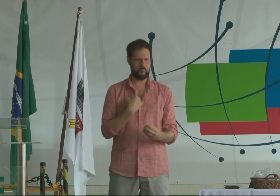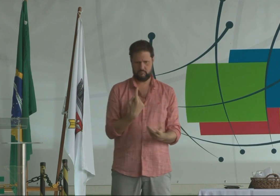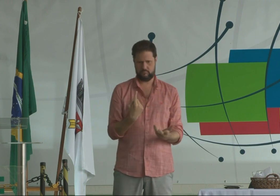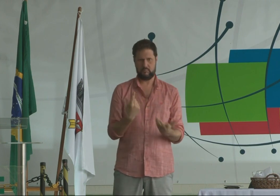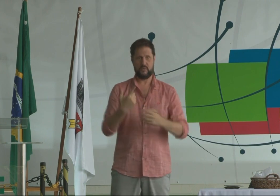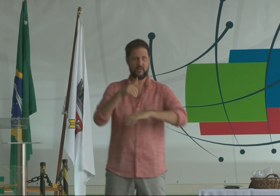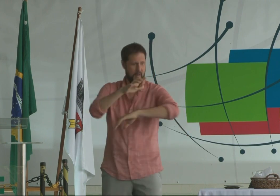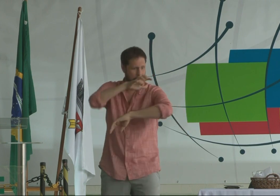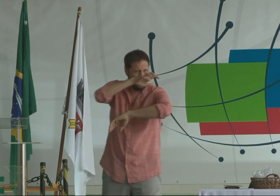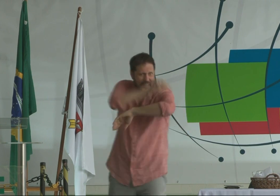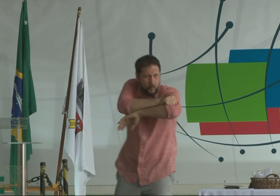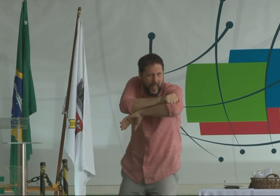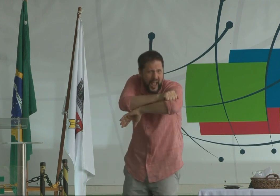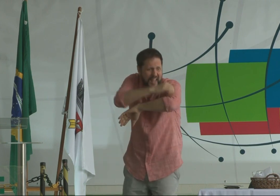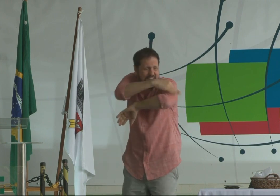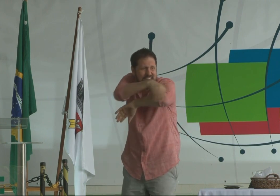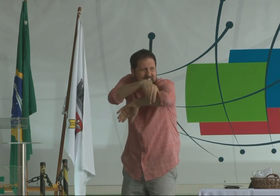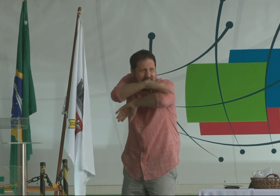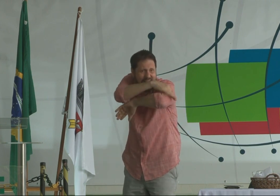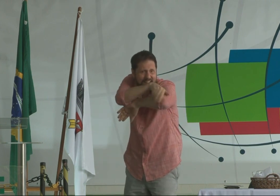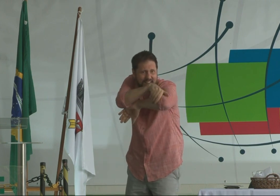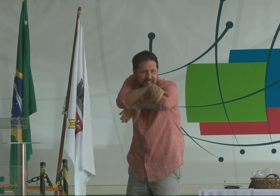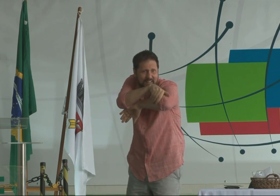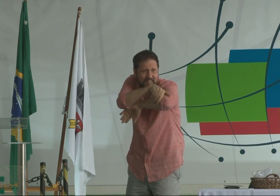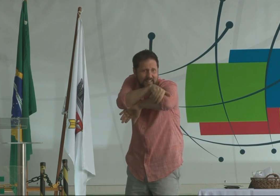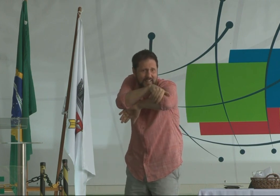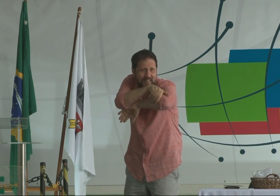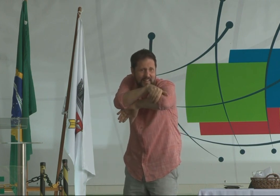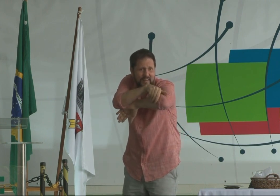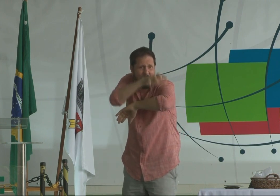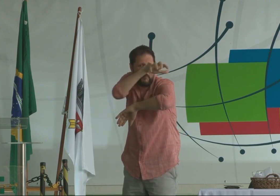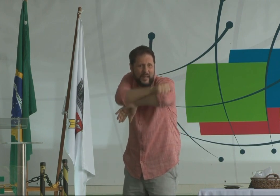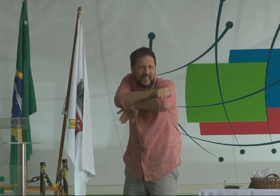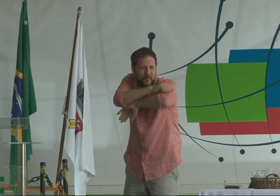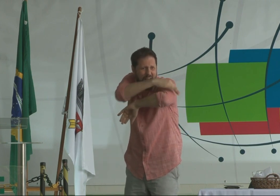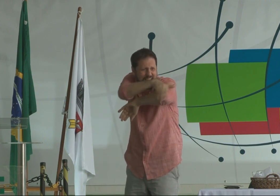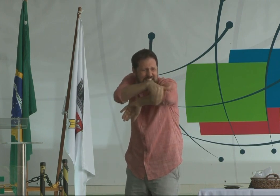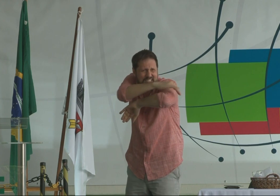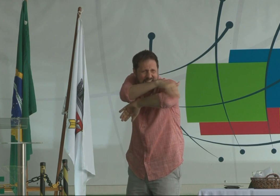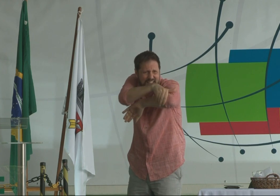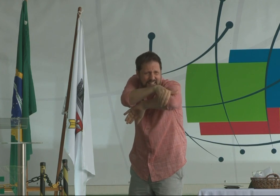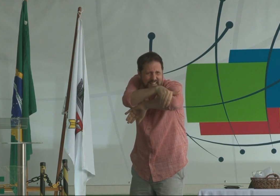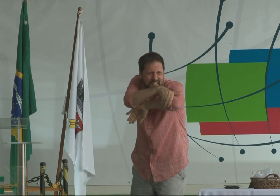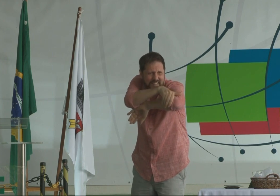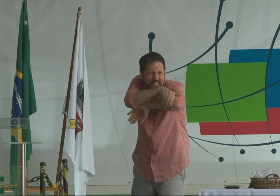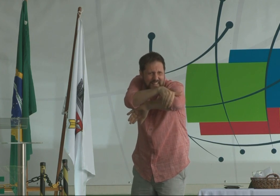questão de identificação. Como seria isso? Simplesmente, a questão da matrícula. Você olha de matrícula.